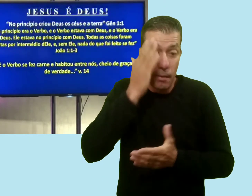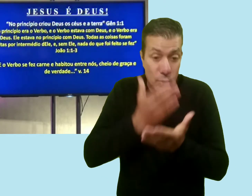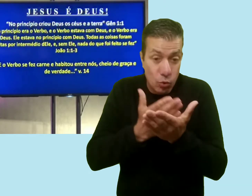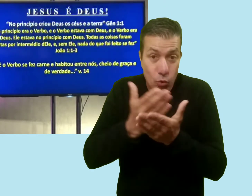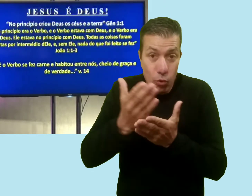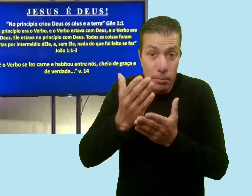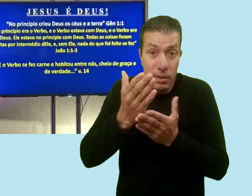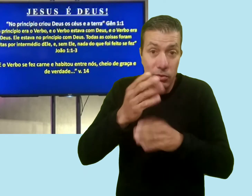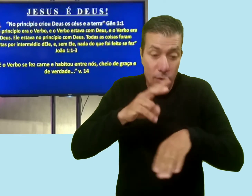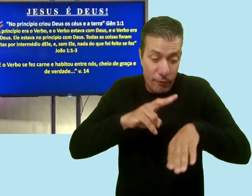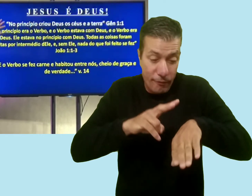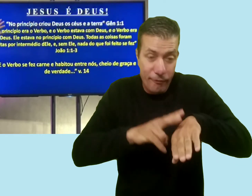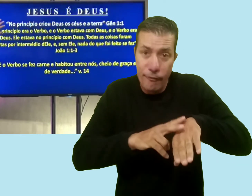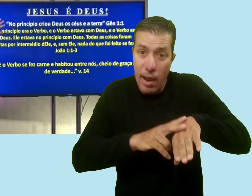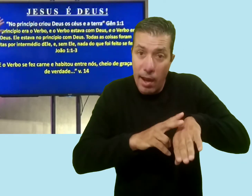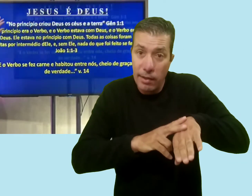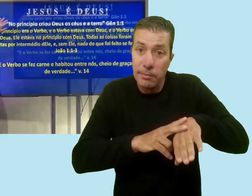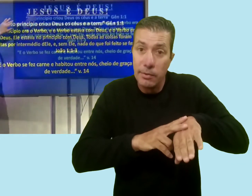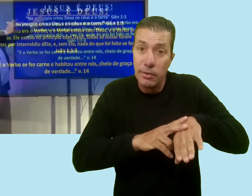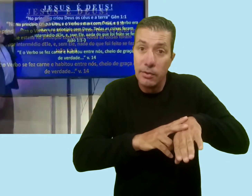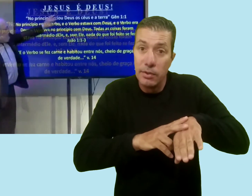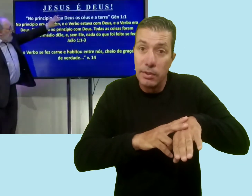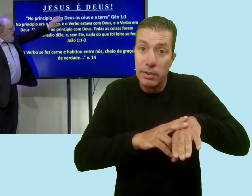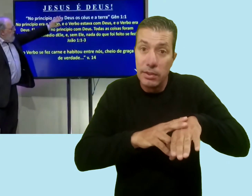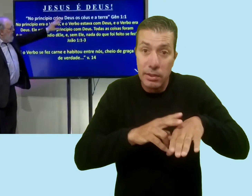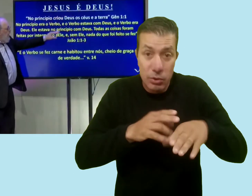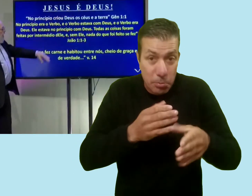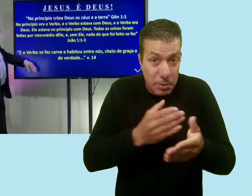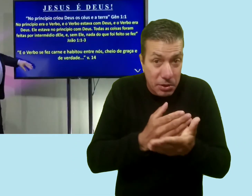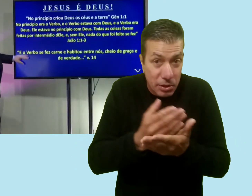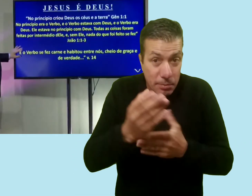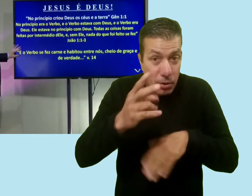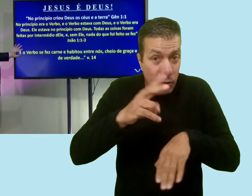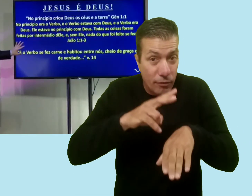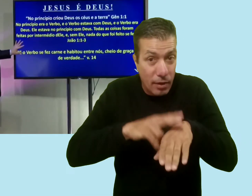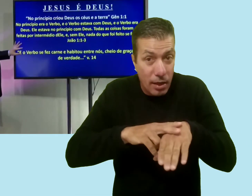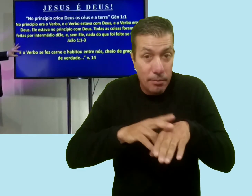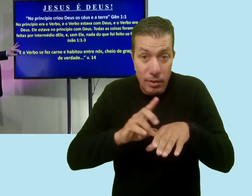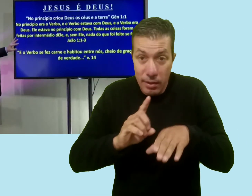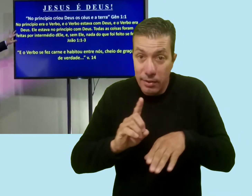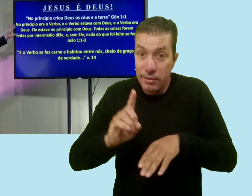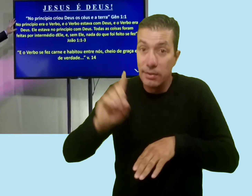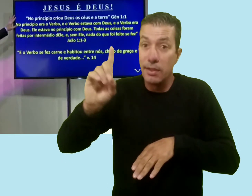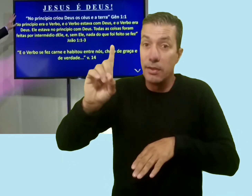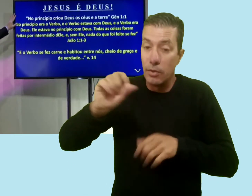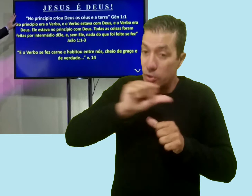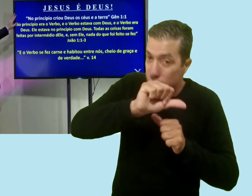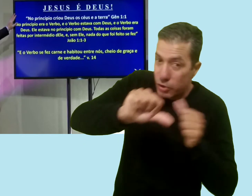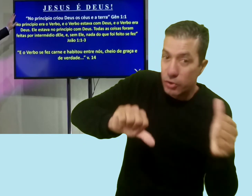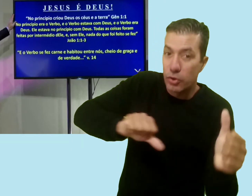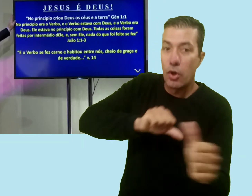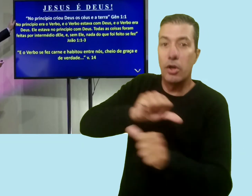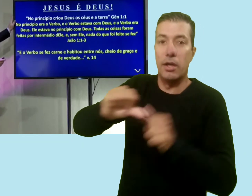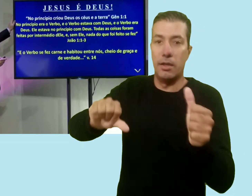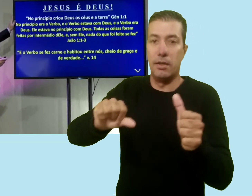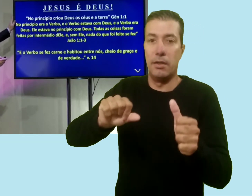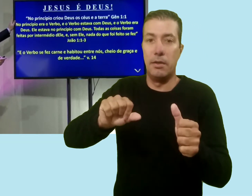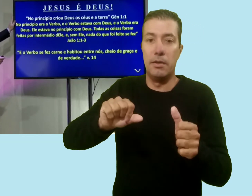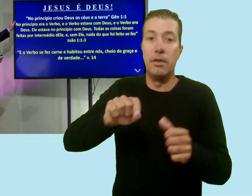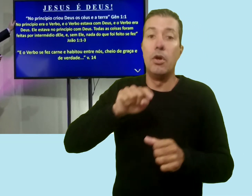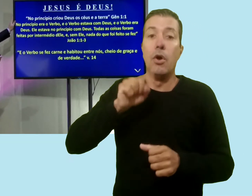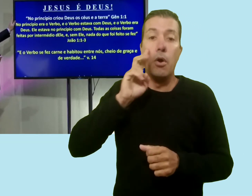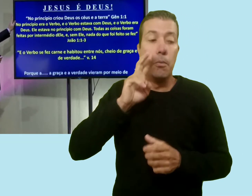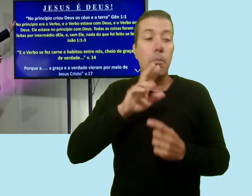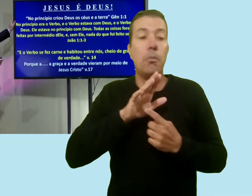Você já sabe que no princípio era o Verbo, e no princípio criou Deus, e você sabe que o Verbo era Jesus, e quando a gente troca,